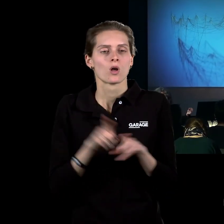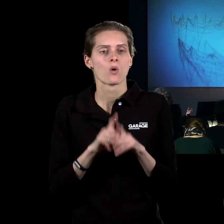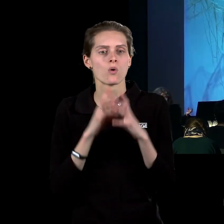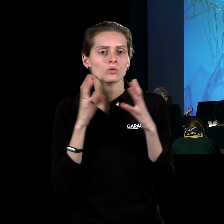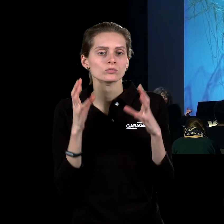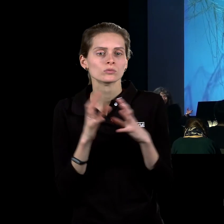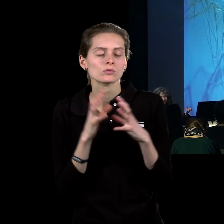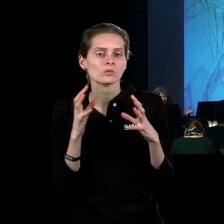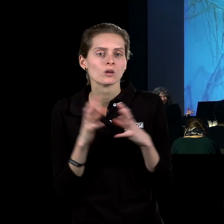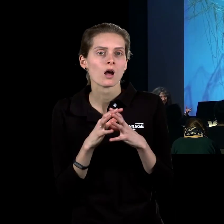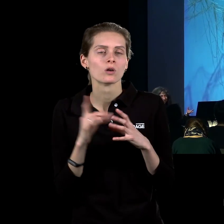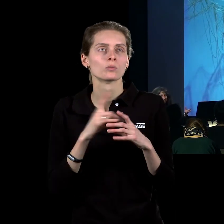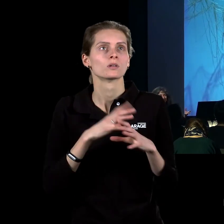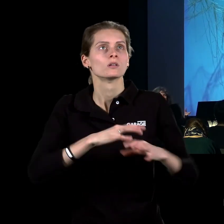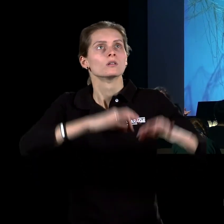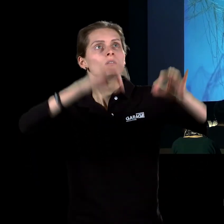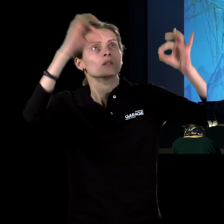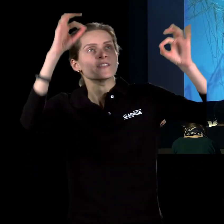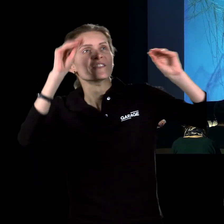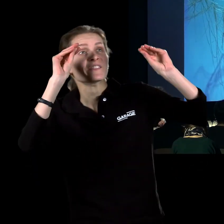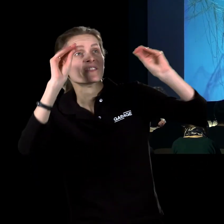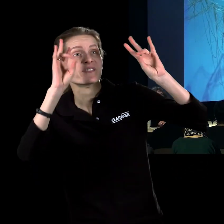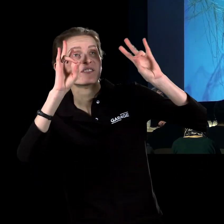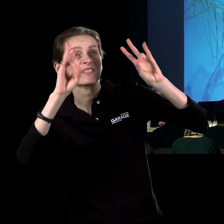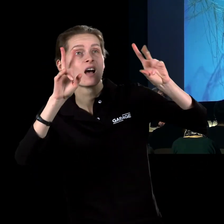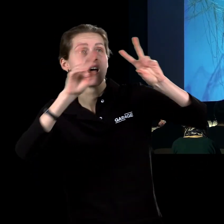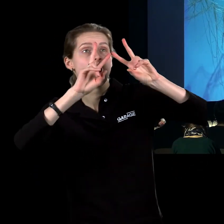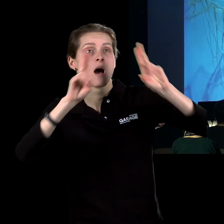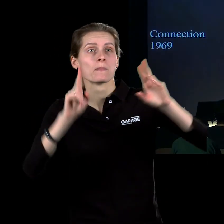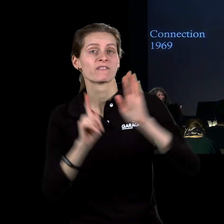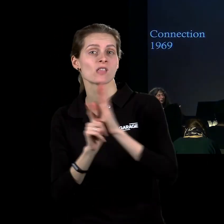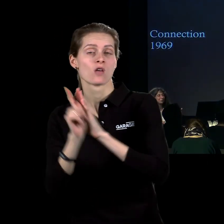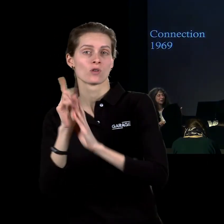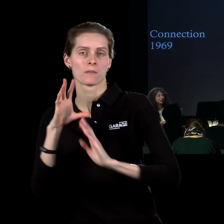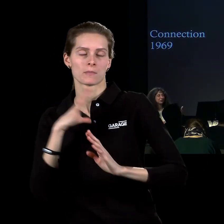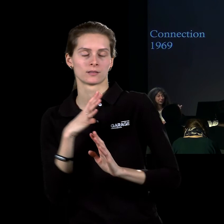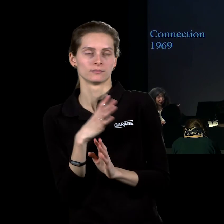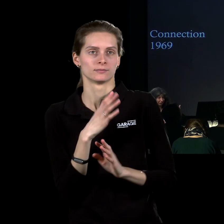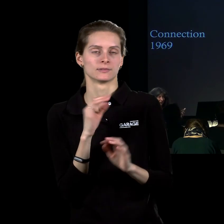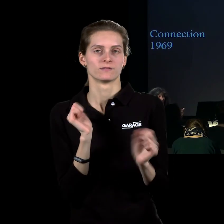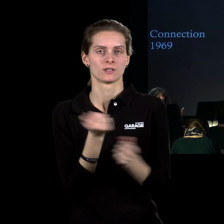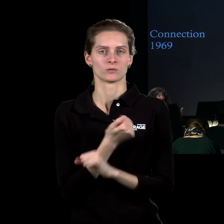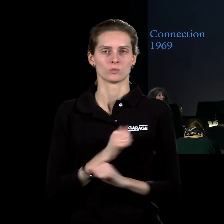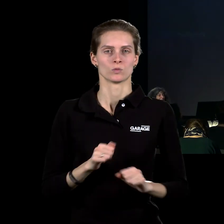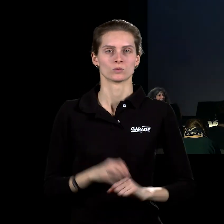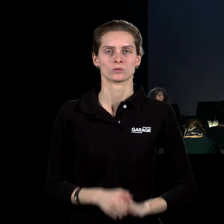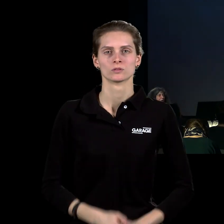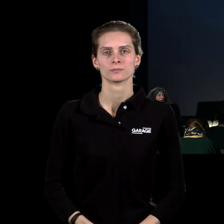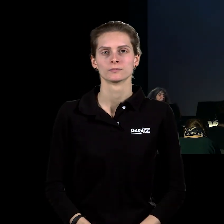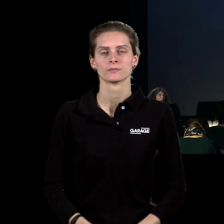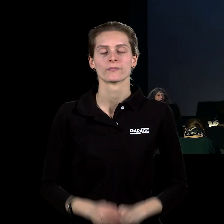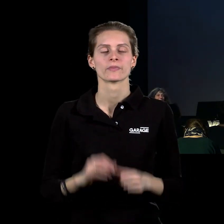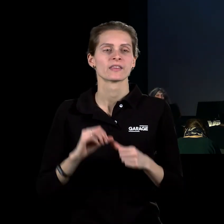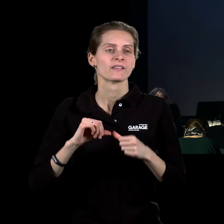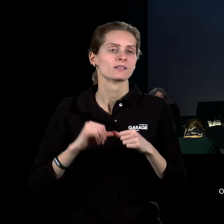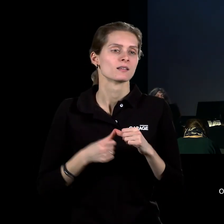повесить ее так же, чтобы она висела, как она висела первый раз. Вот эта непредсказуемость, которая там есть всегда, это